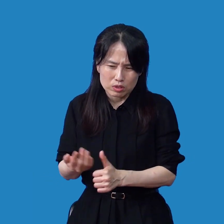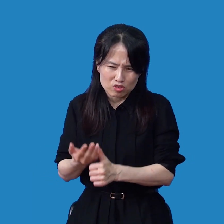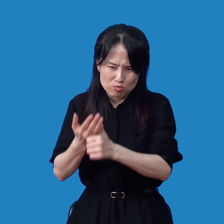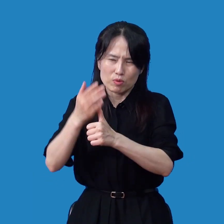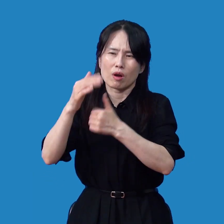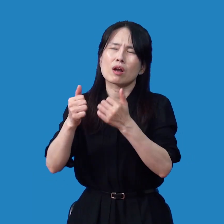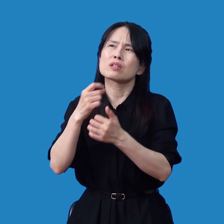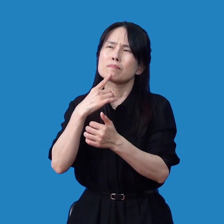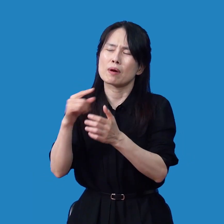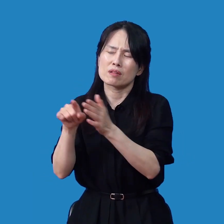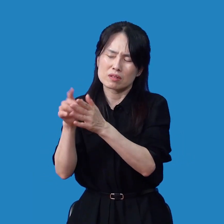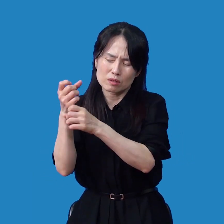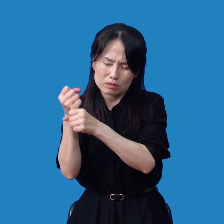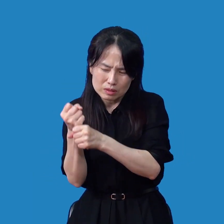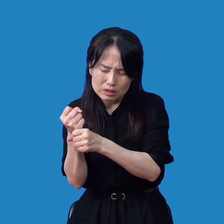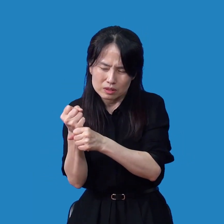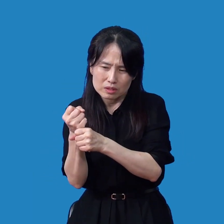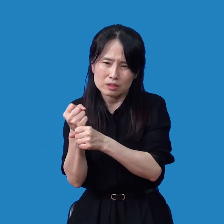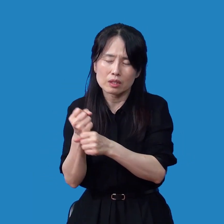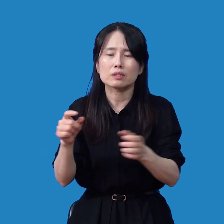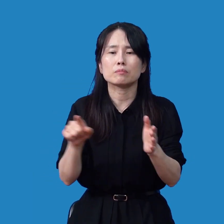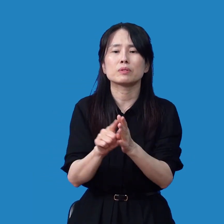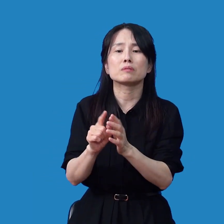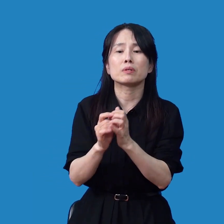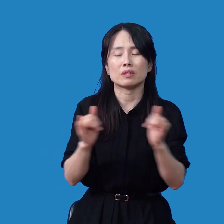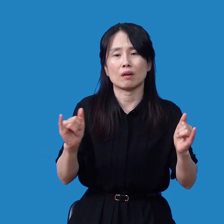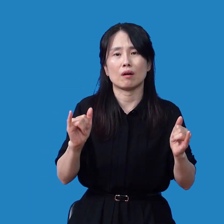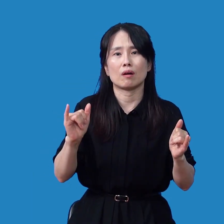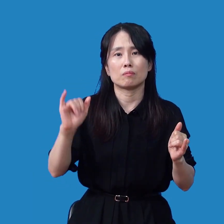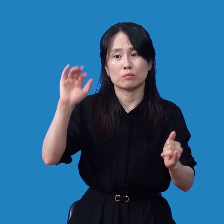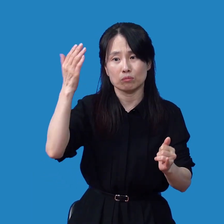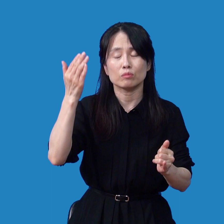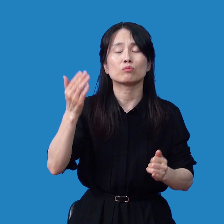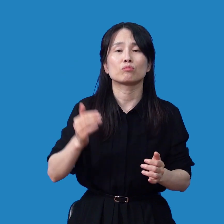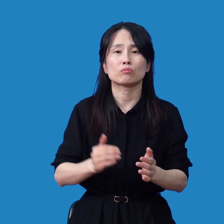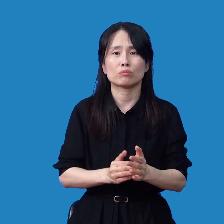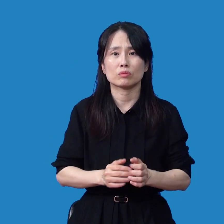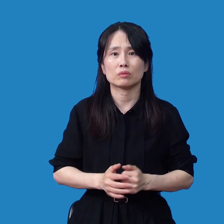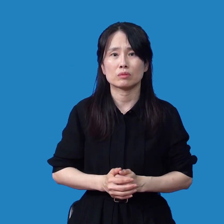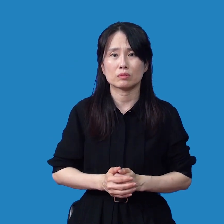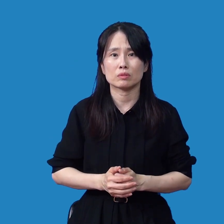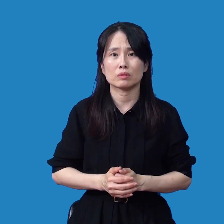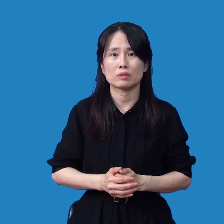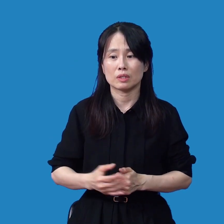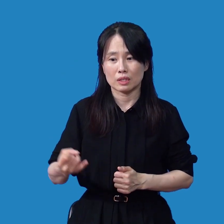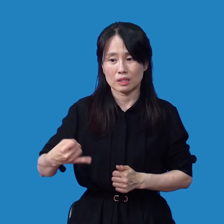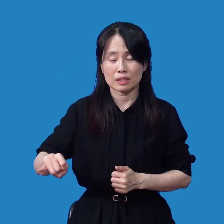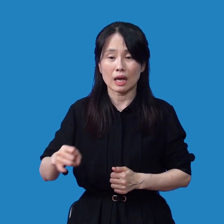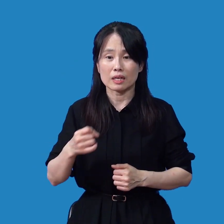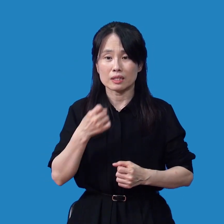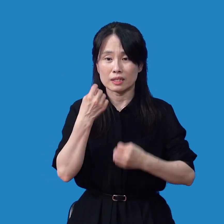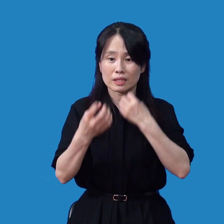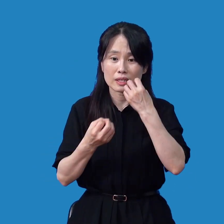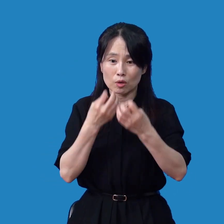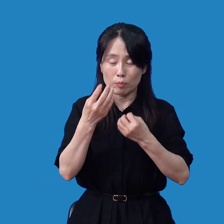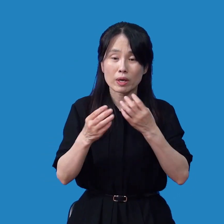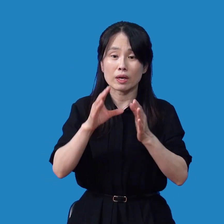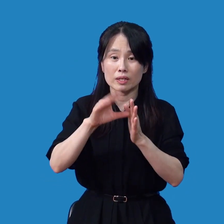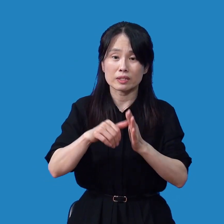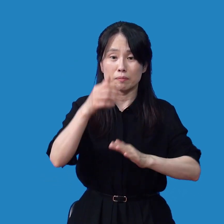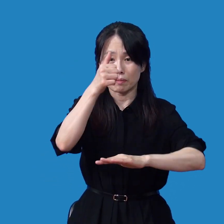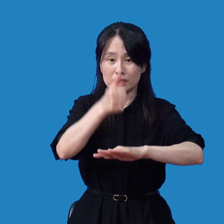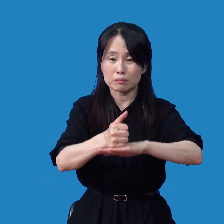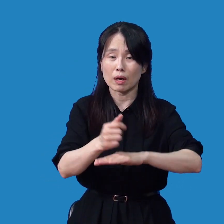하나님만 의지하는 믿음의 사람이 되었습니다. 그 자매가 간증을 그렇게 하면서 마지막에 이렇게